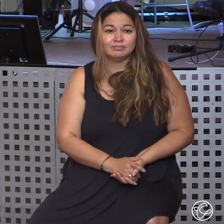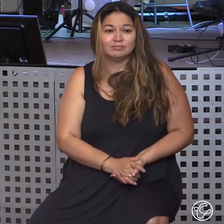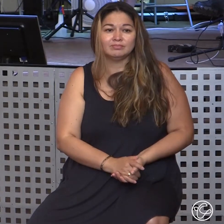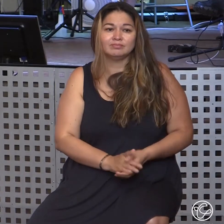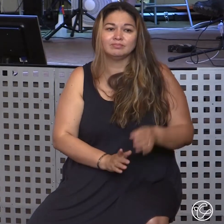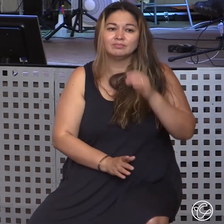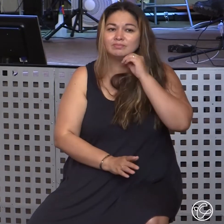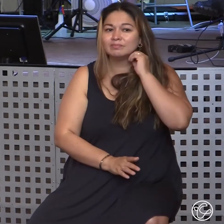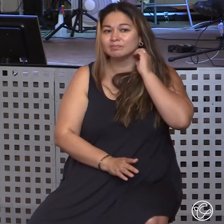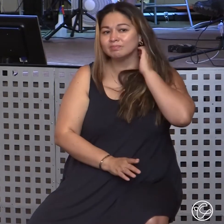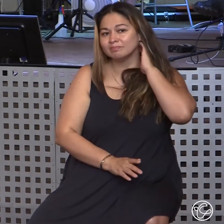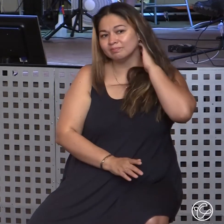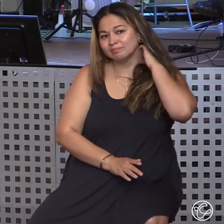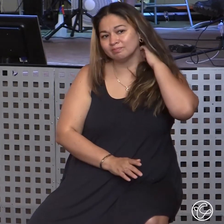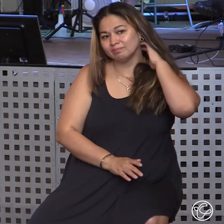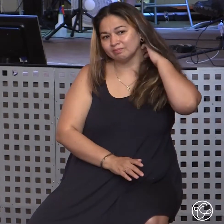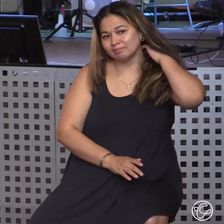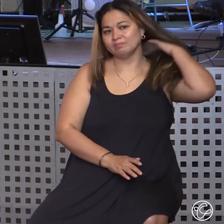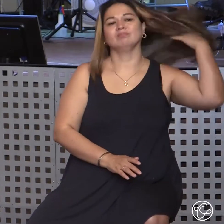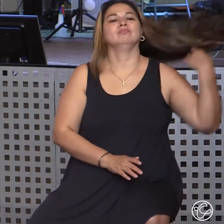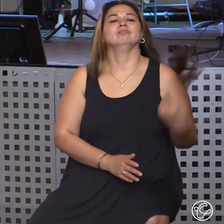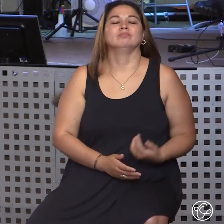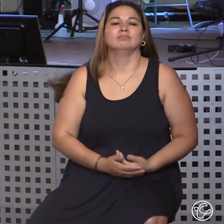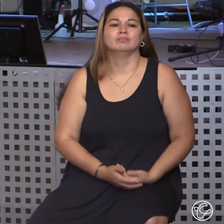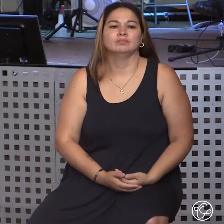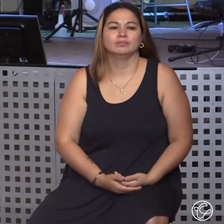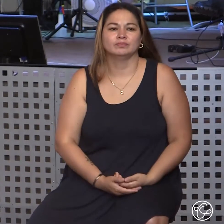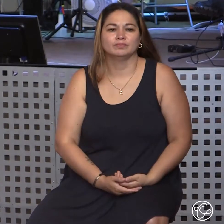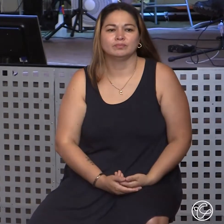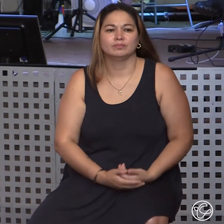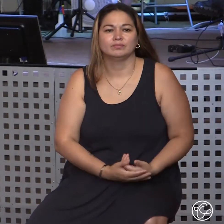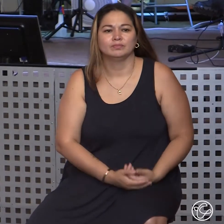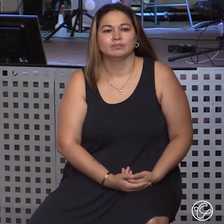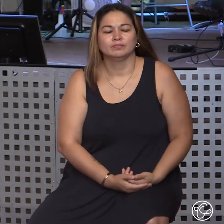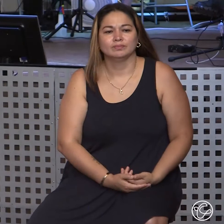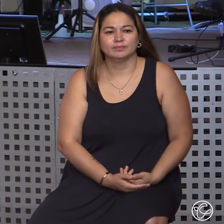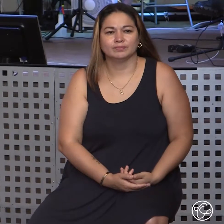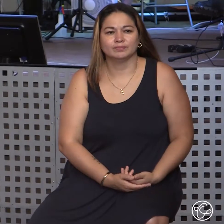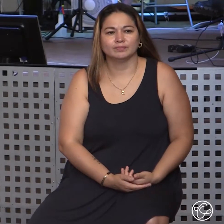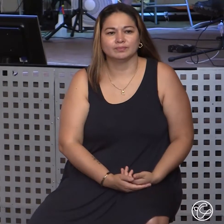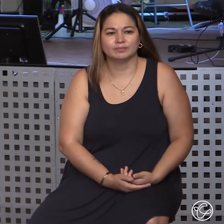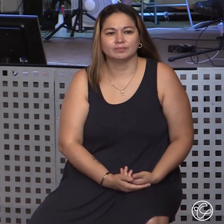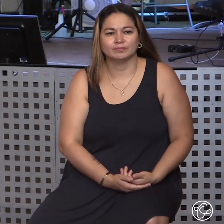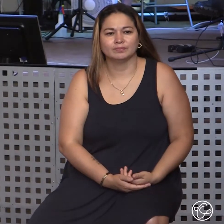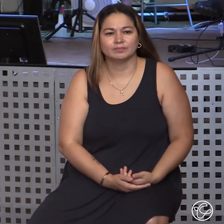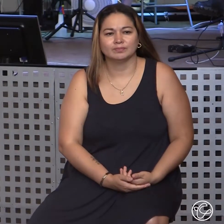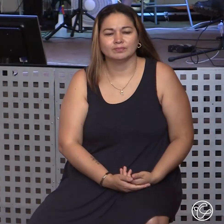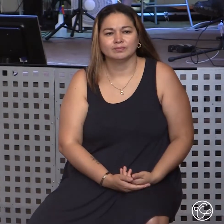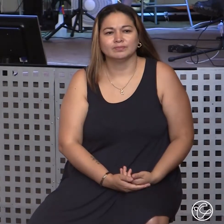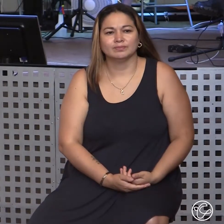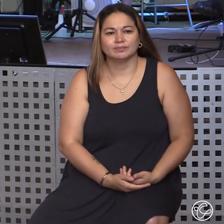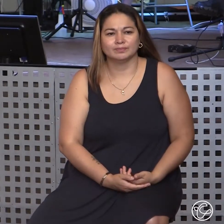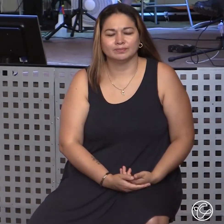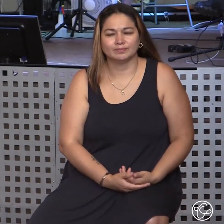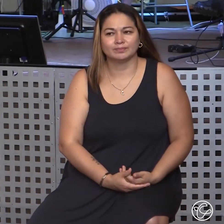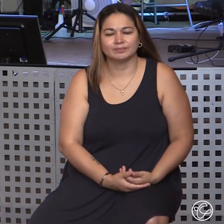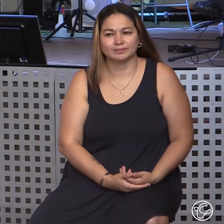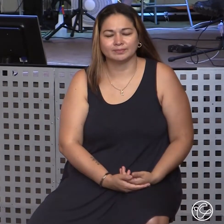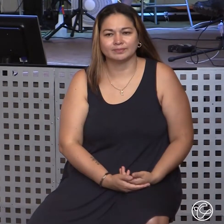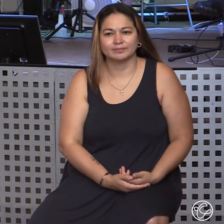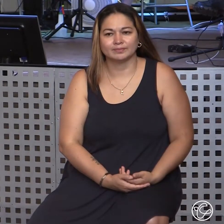iglesia. Hoy que lo estoy escuchando, estoy predicando. Domingo que viene vengo y ya vengo con la idea de meterme con